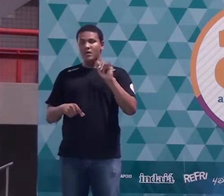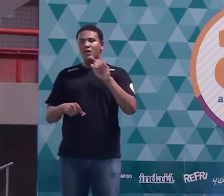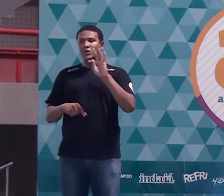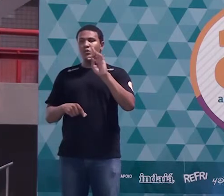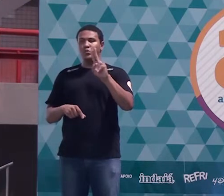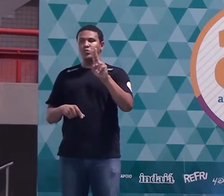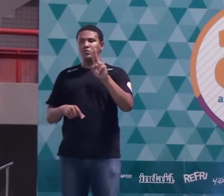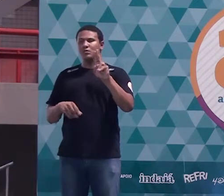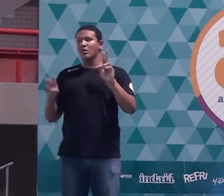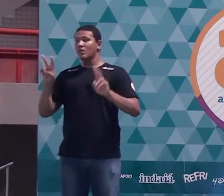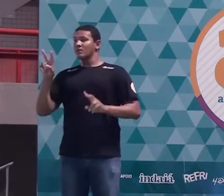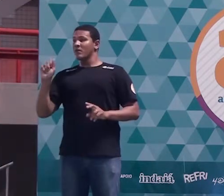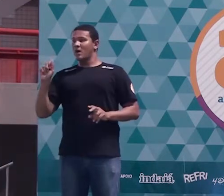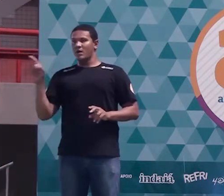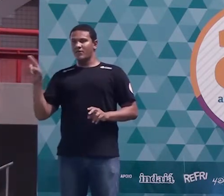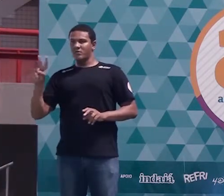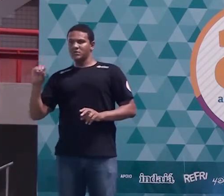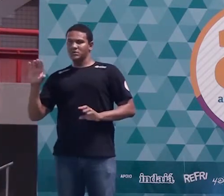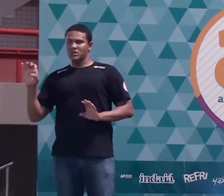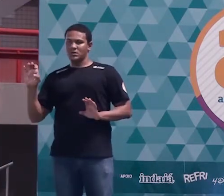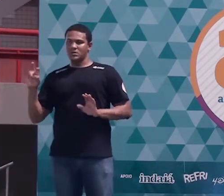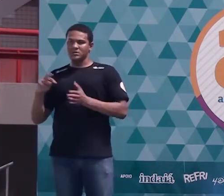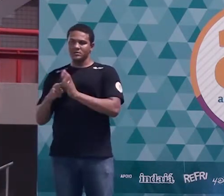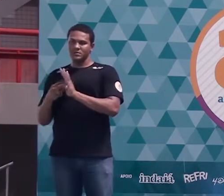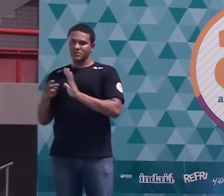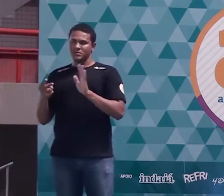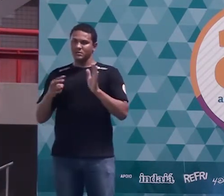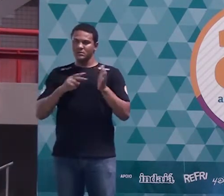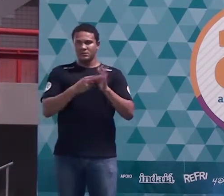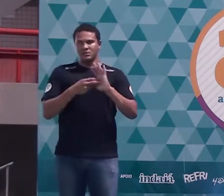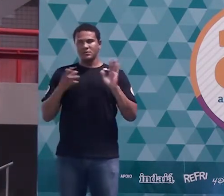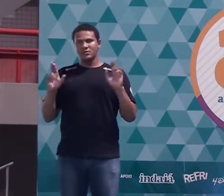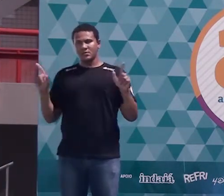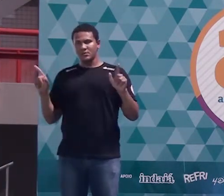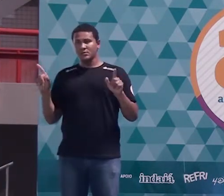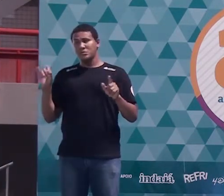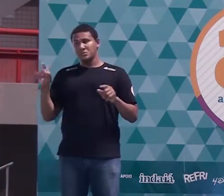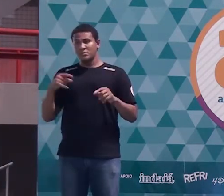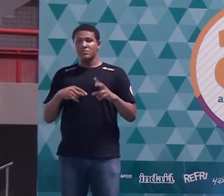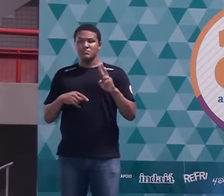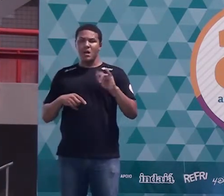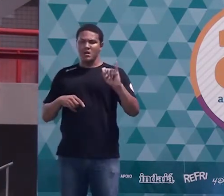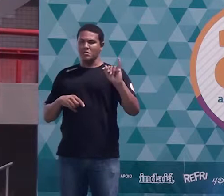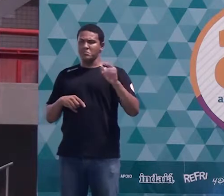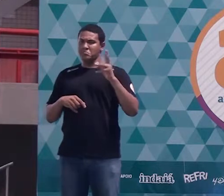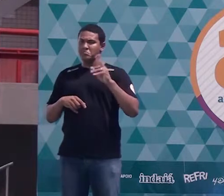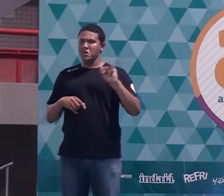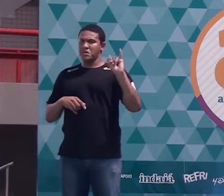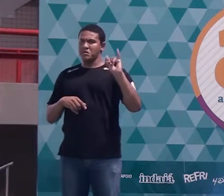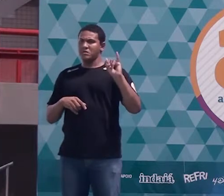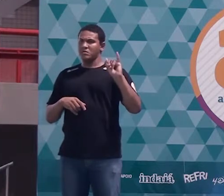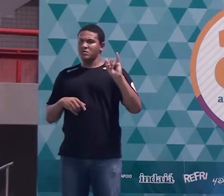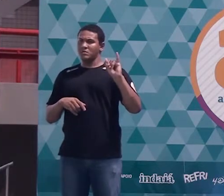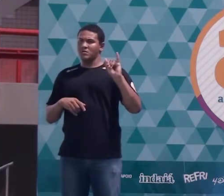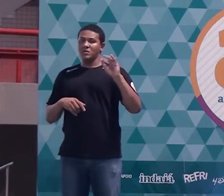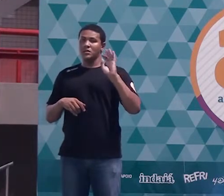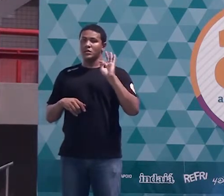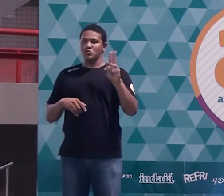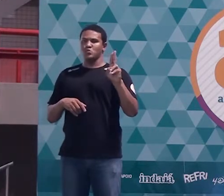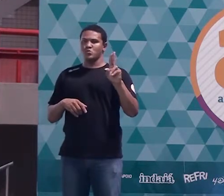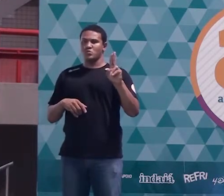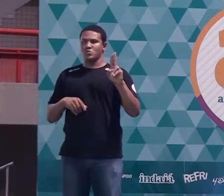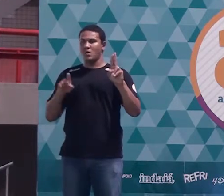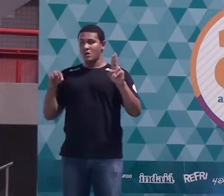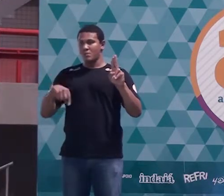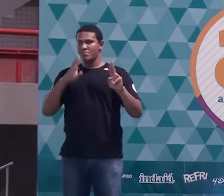Se eu digo vá, é você. Então depende de se eu tenho muita intimidade, eu trato por tu. Você vai ver que aqui no Brasil a gente não trata